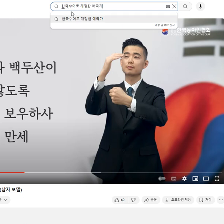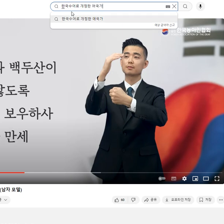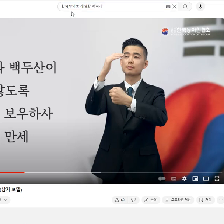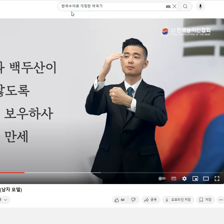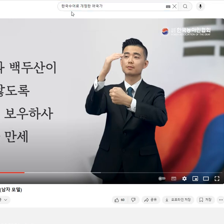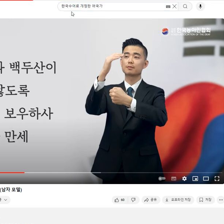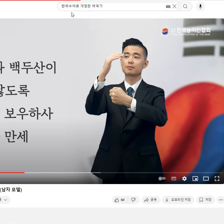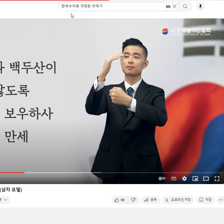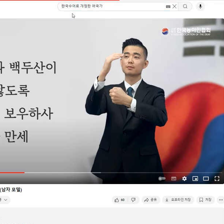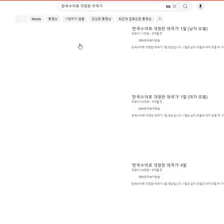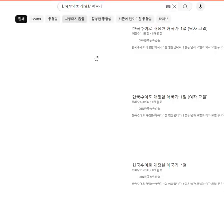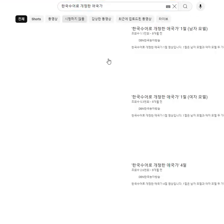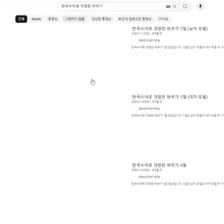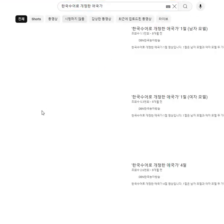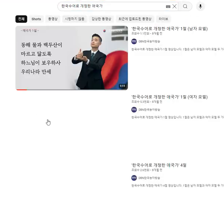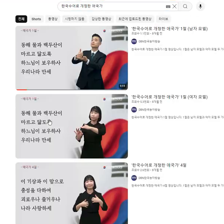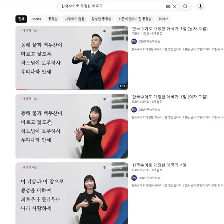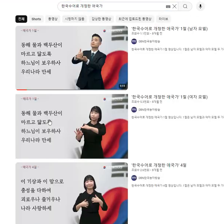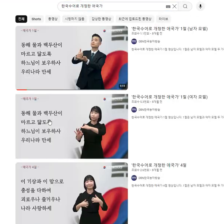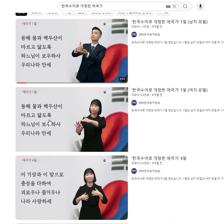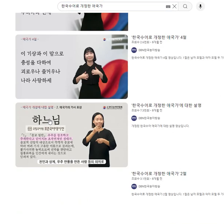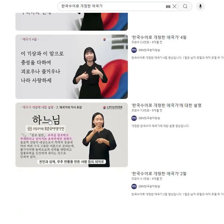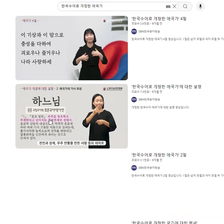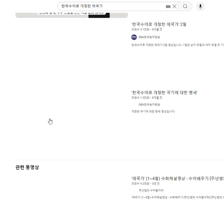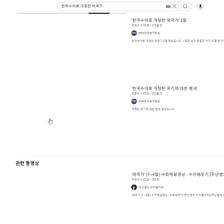잘 되도록 그 이유가 여기 설명하신 게 있어요.